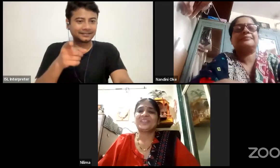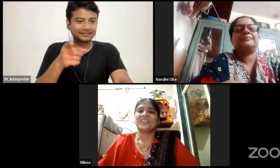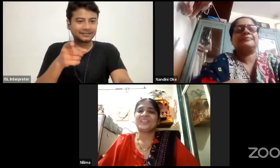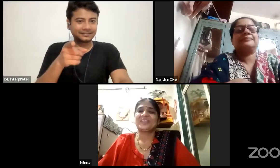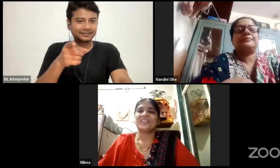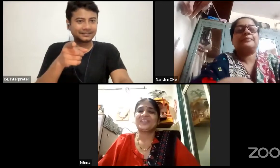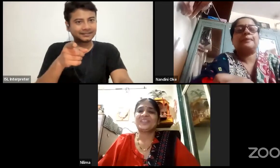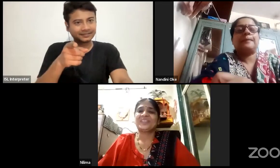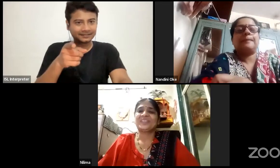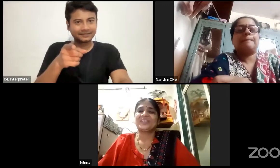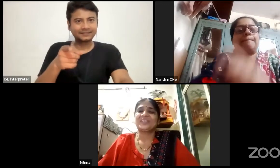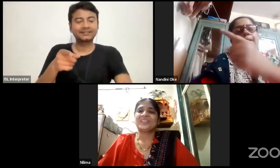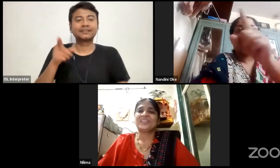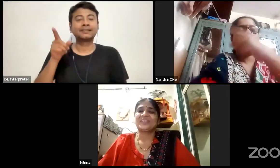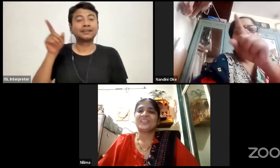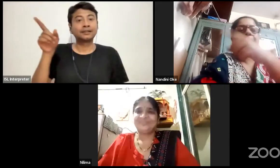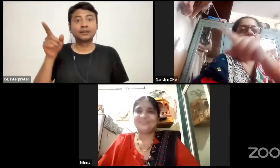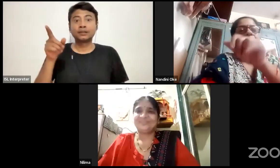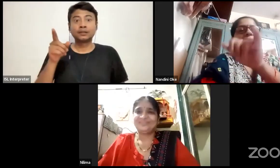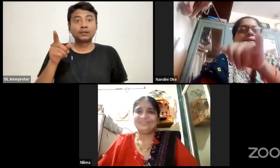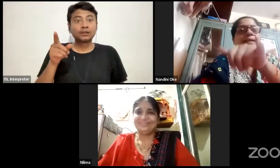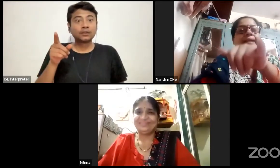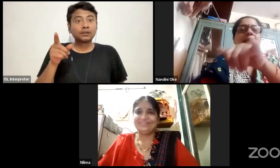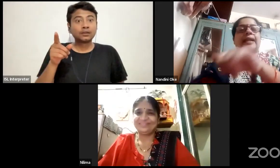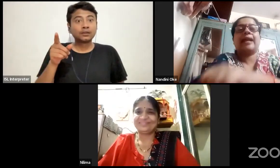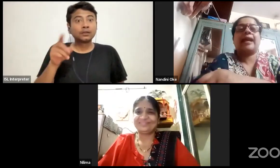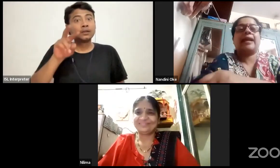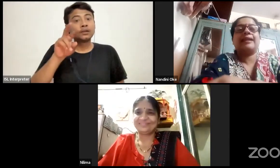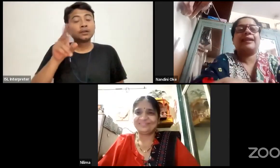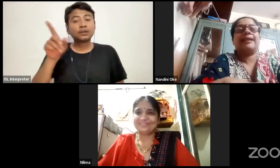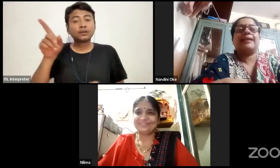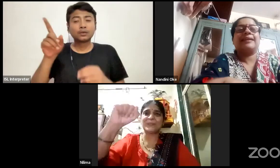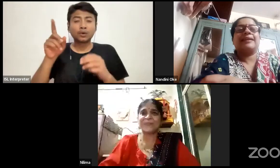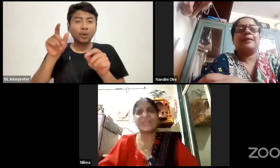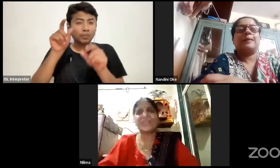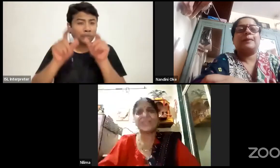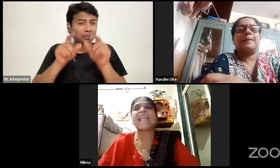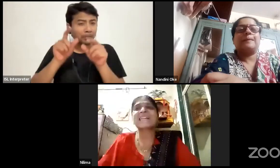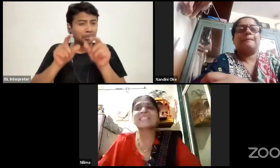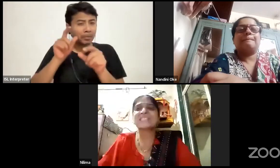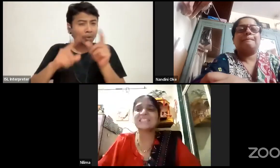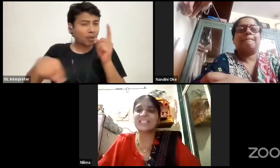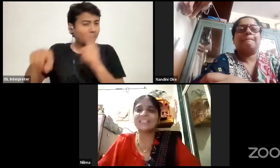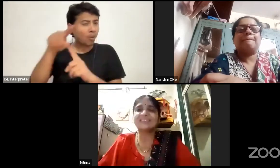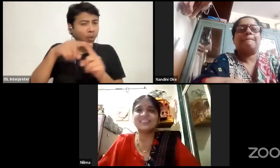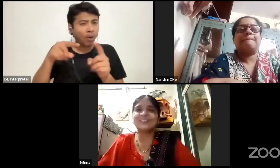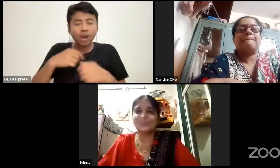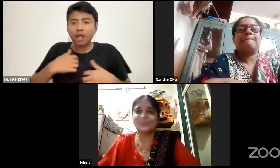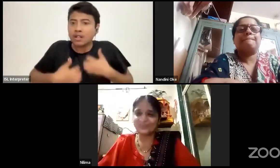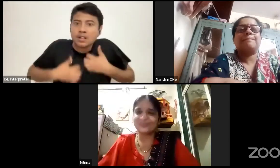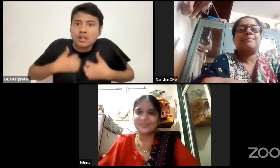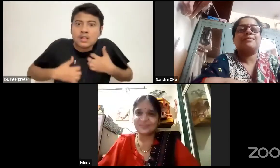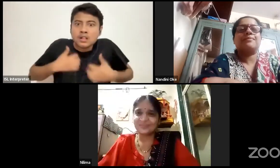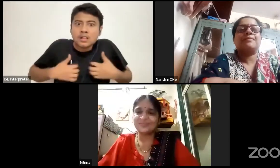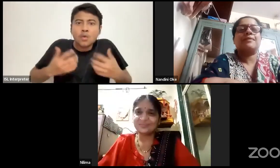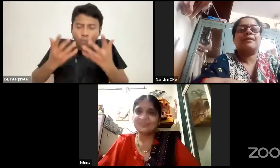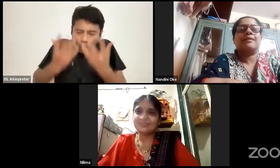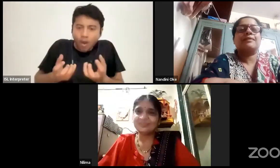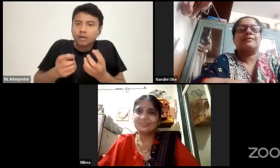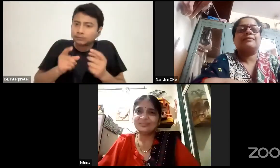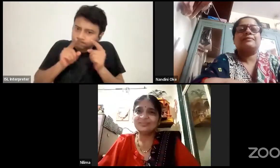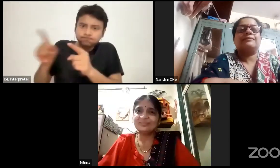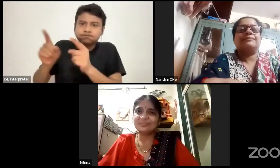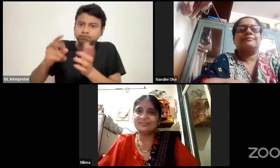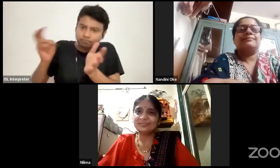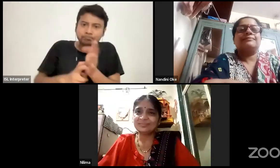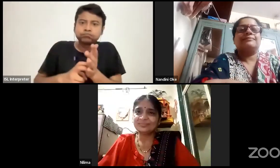मतलब हाइप थी उसकी ना, मतलब जैसे कोई नई मूवी आती है इस तरीके से, टाइटैनिक में जाना एक बहुत बड़ी बात थी। टाइटैनिक का